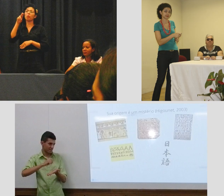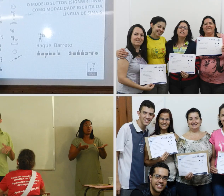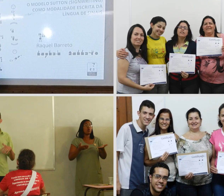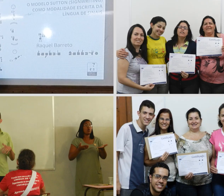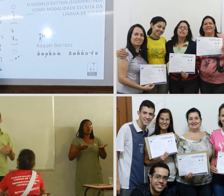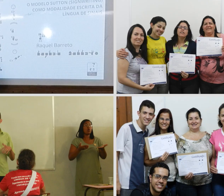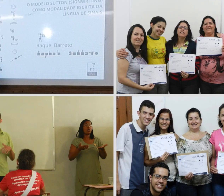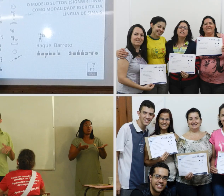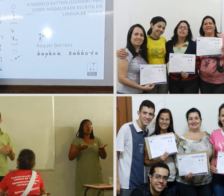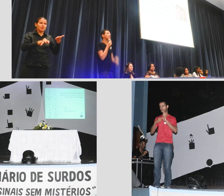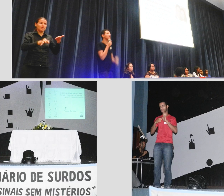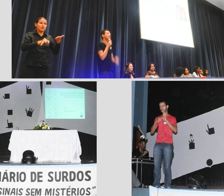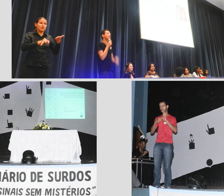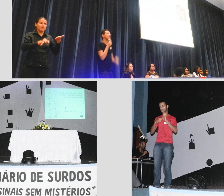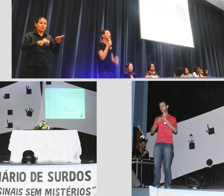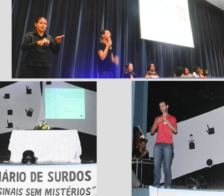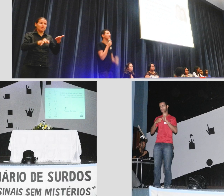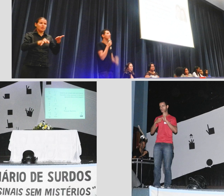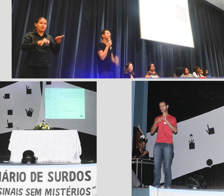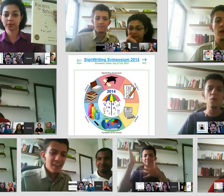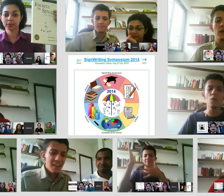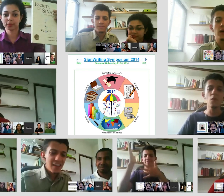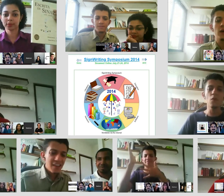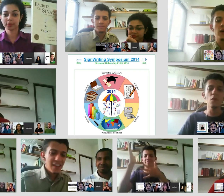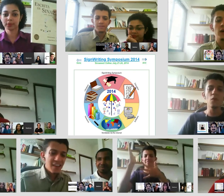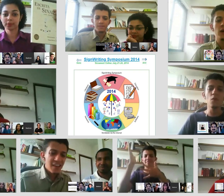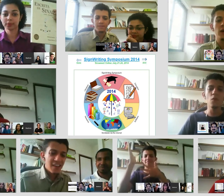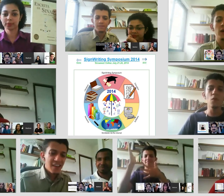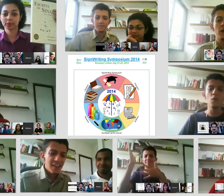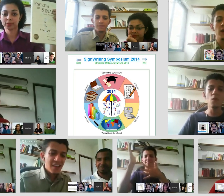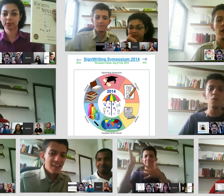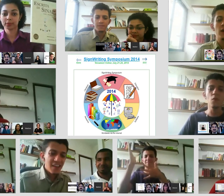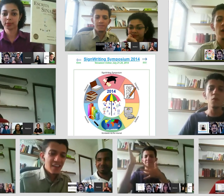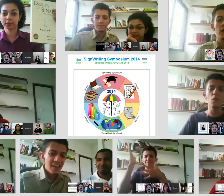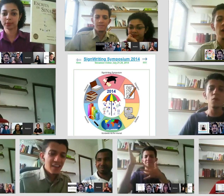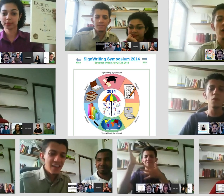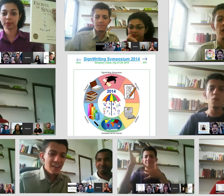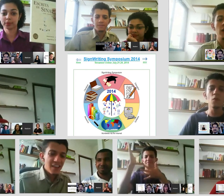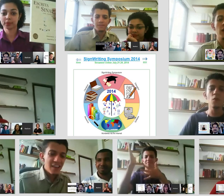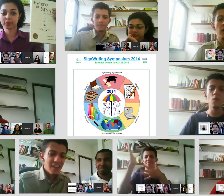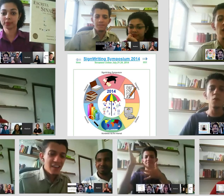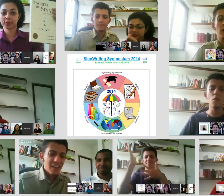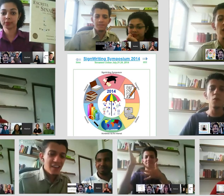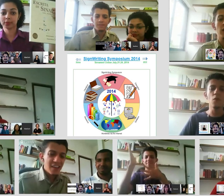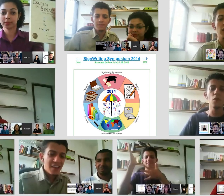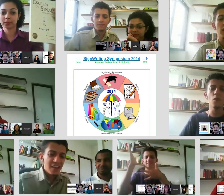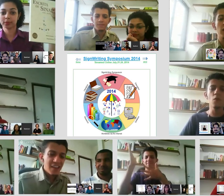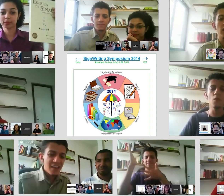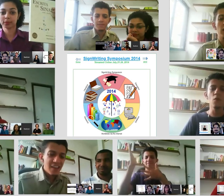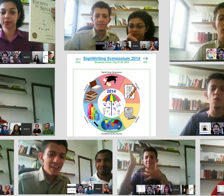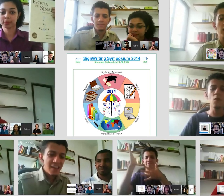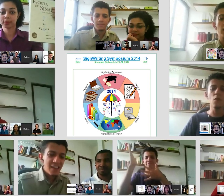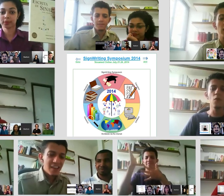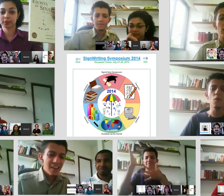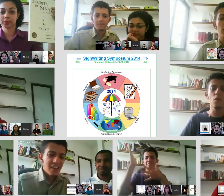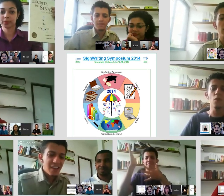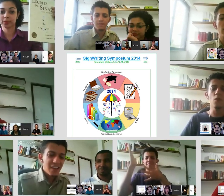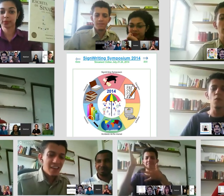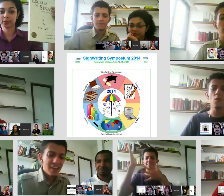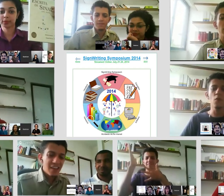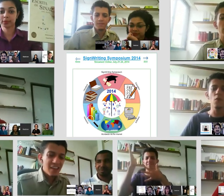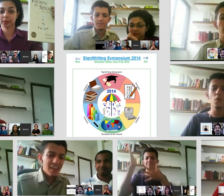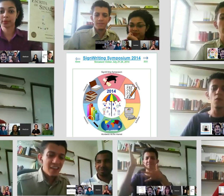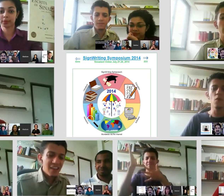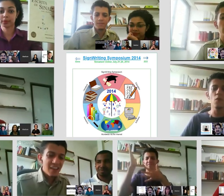oficinas, cursos, fizemos muitas viagens. Nós coordenamos e apresentamos 9